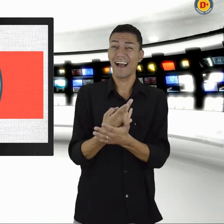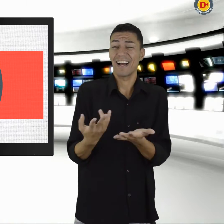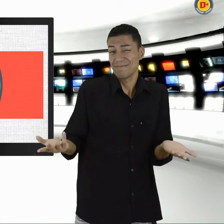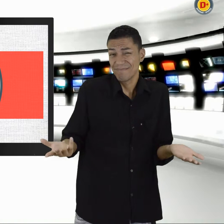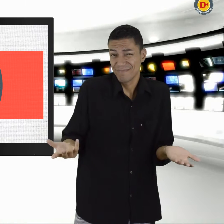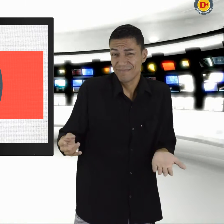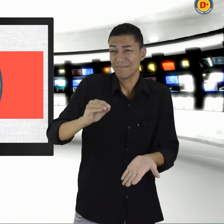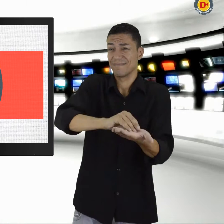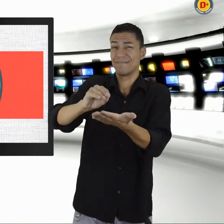aos pesquisadores.